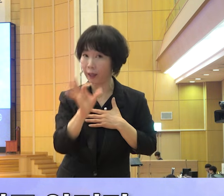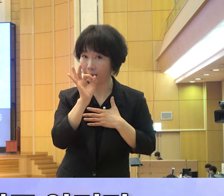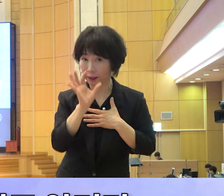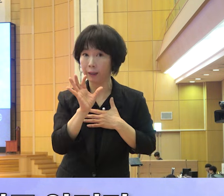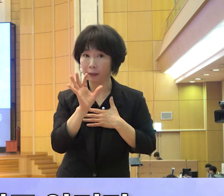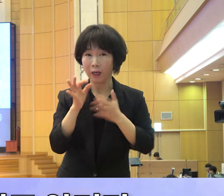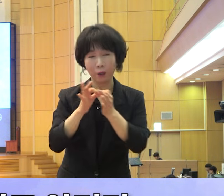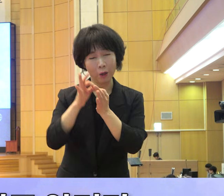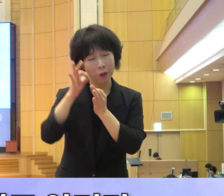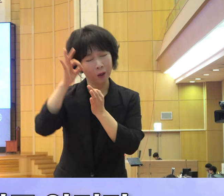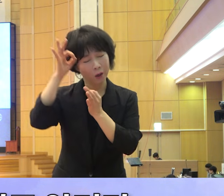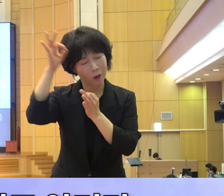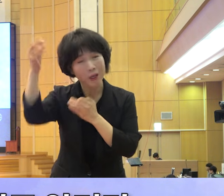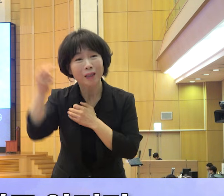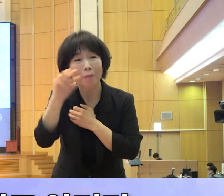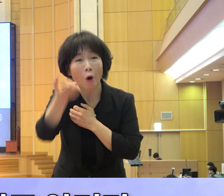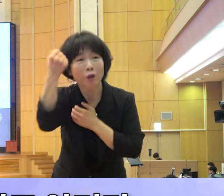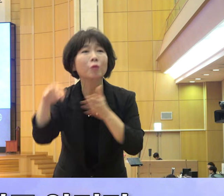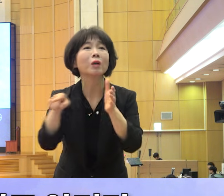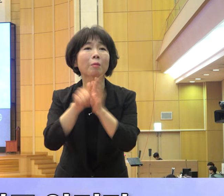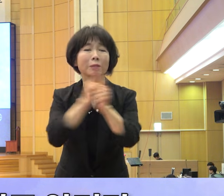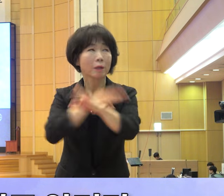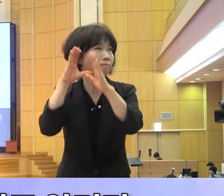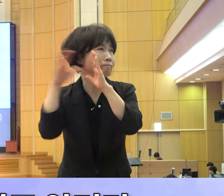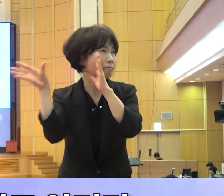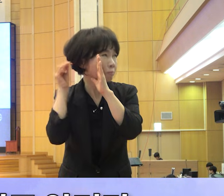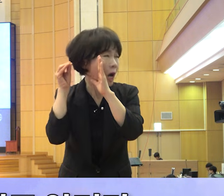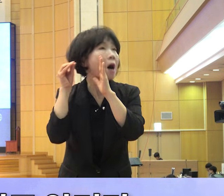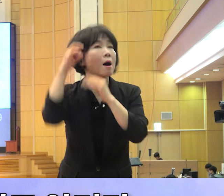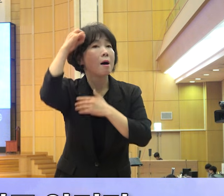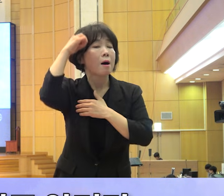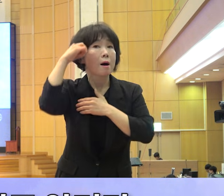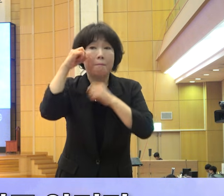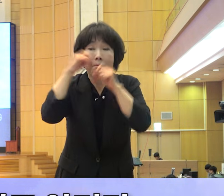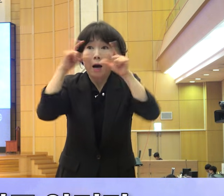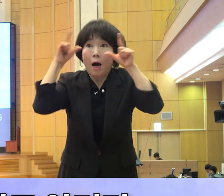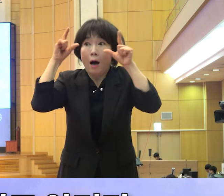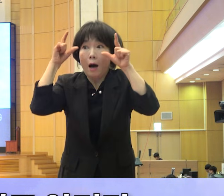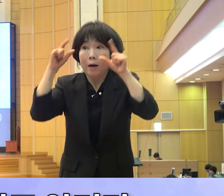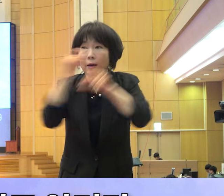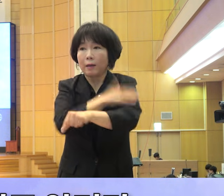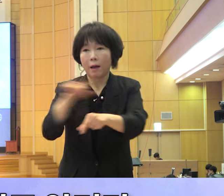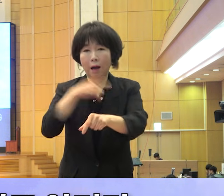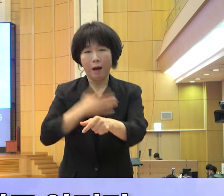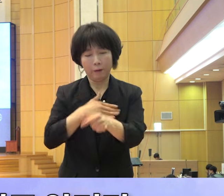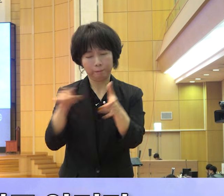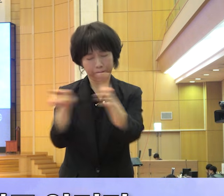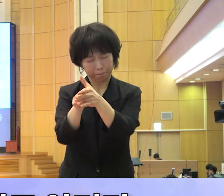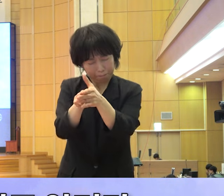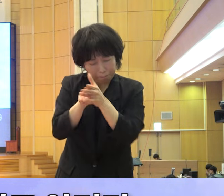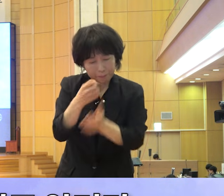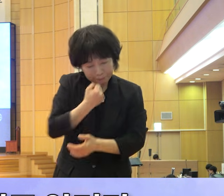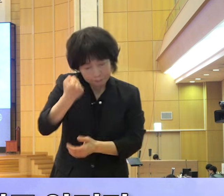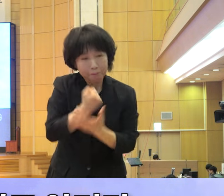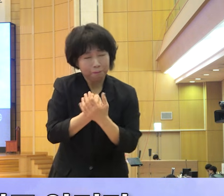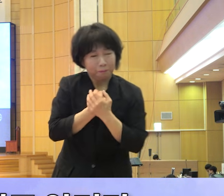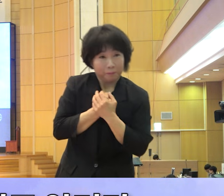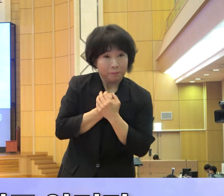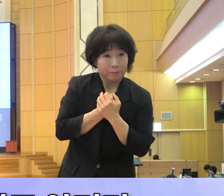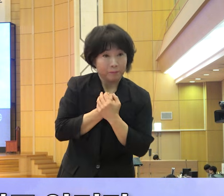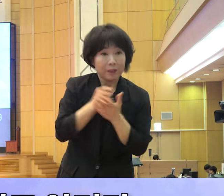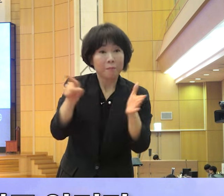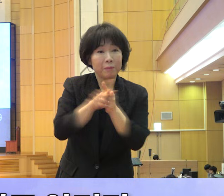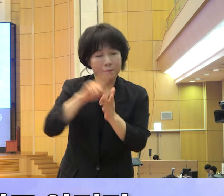축복이 말씀이기 때문에 말씀 듣고 몰랐던 자는 알게 되고 알았으면 믿게 되고 믿으면